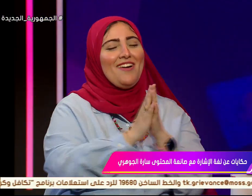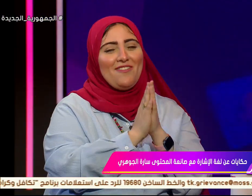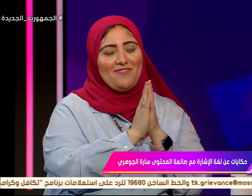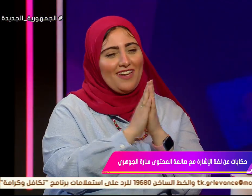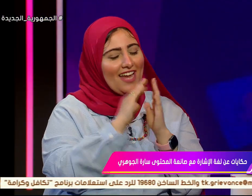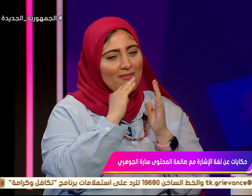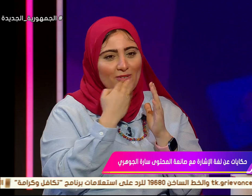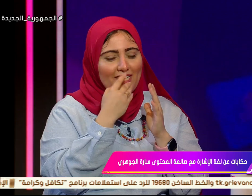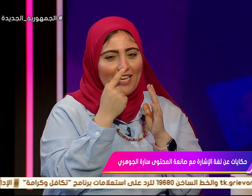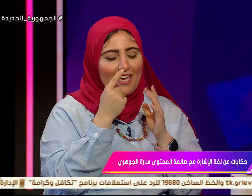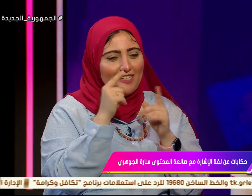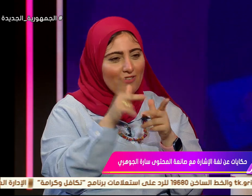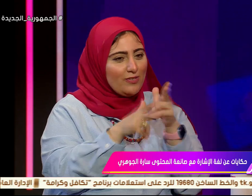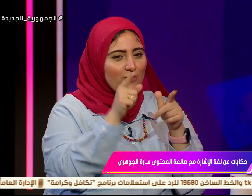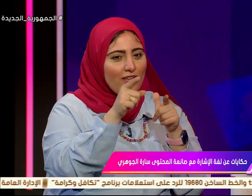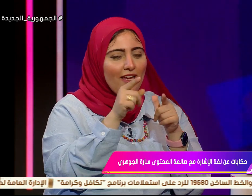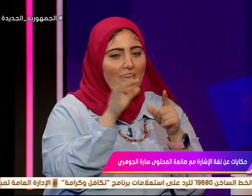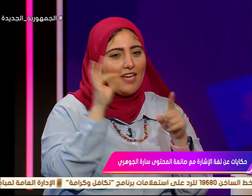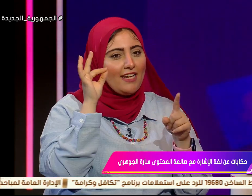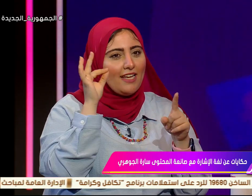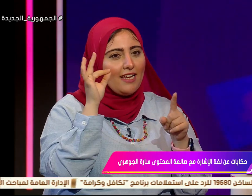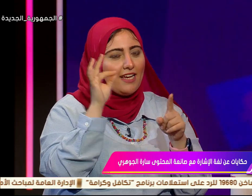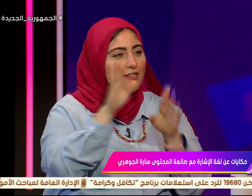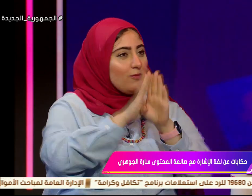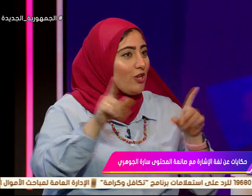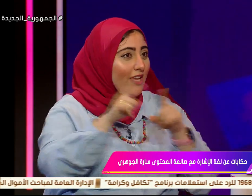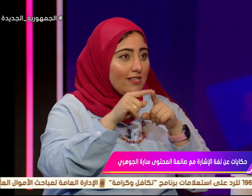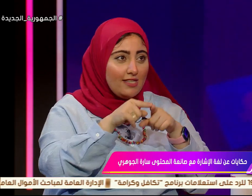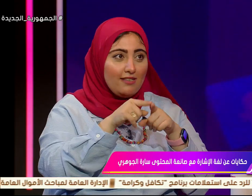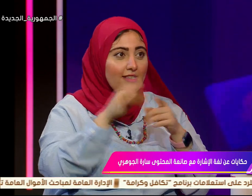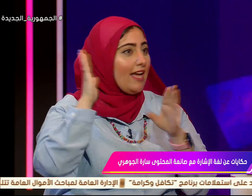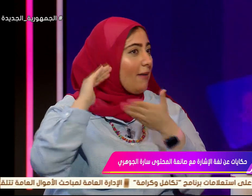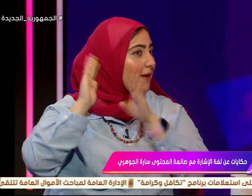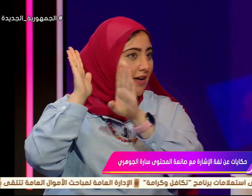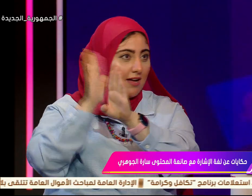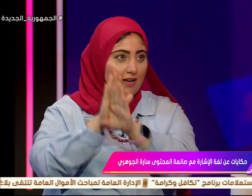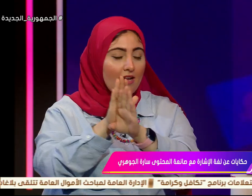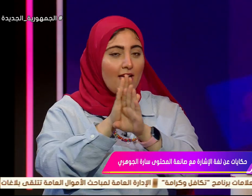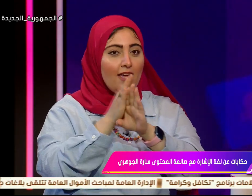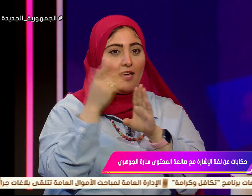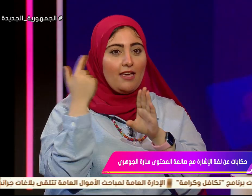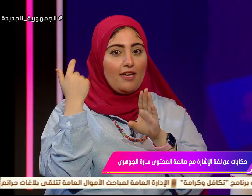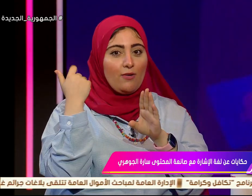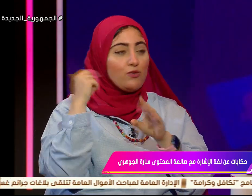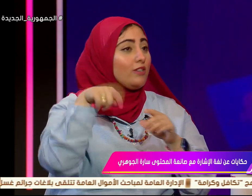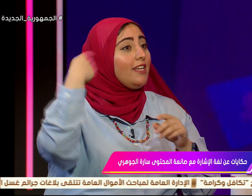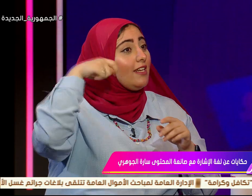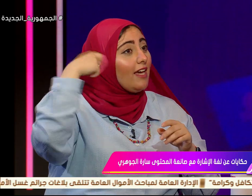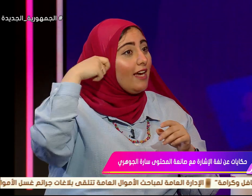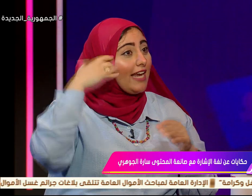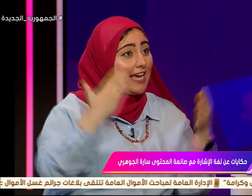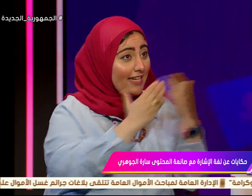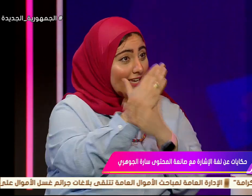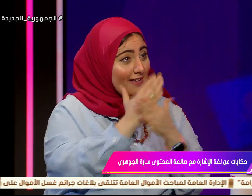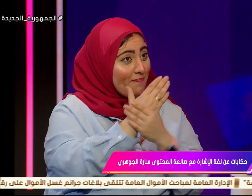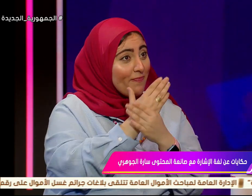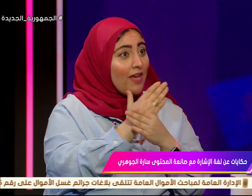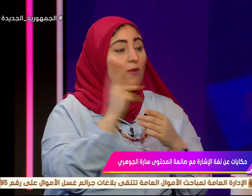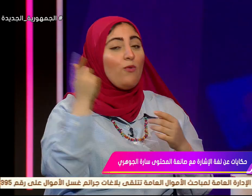فالحمد لله ان الفيديو ده خلى ان المسرحيه دي يدعمها وزارة الخارجية